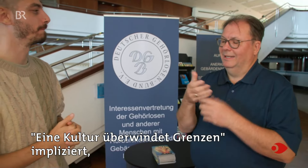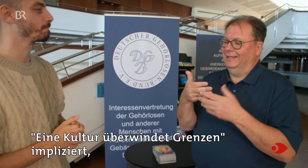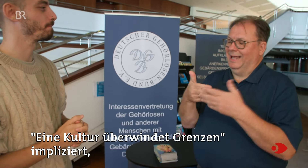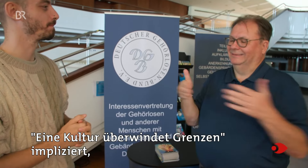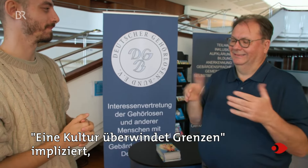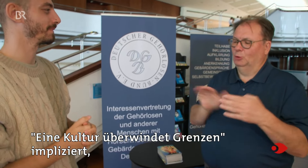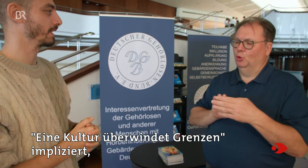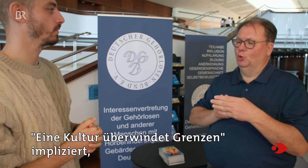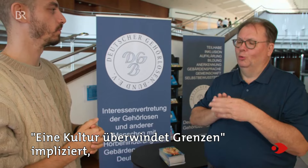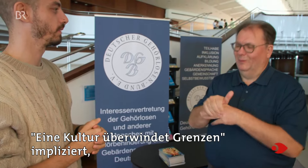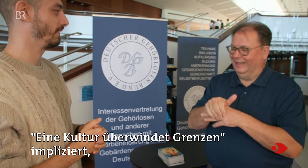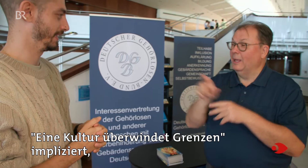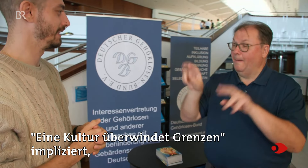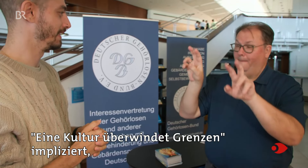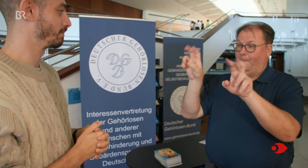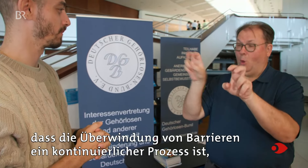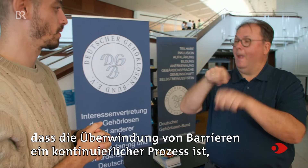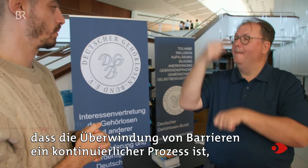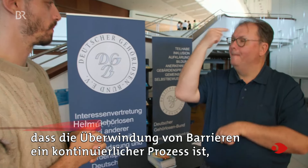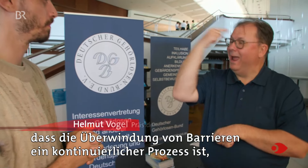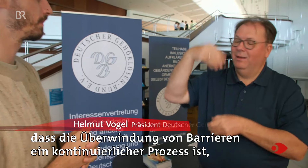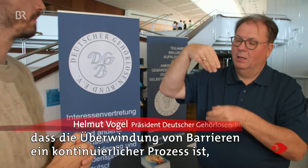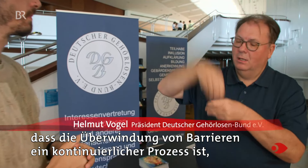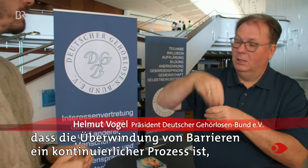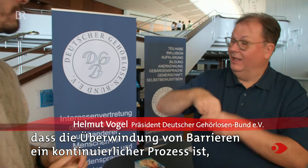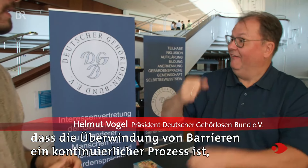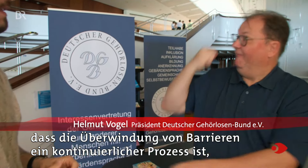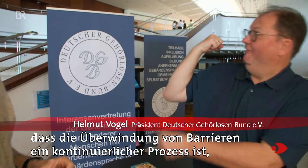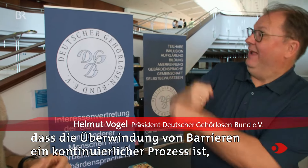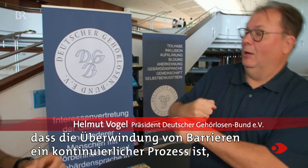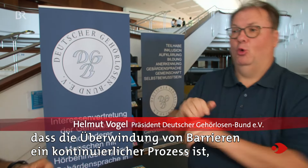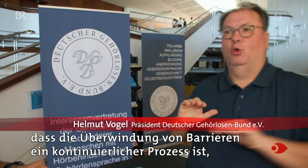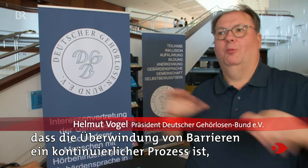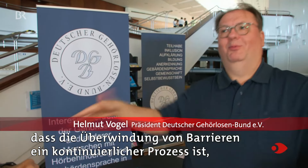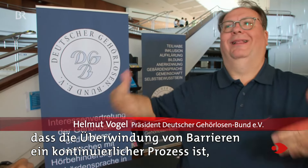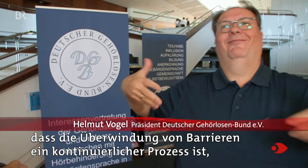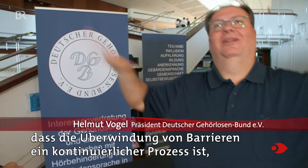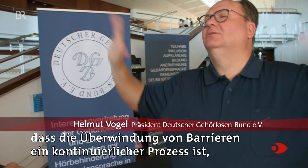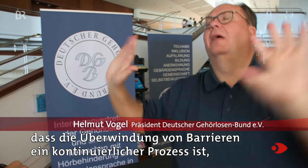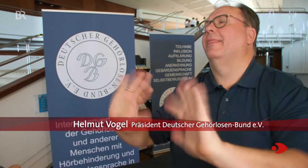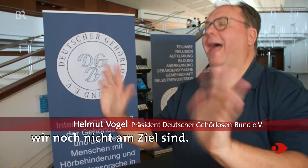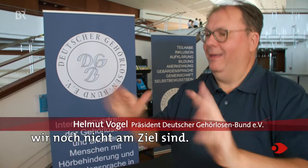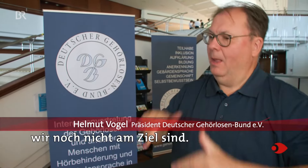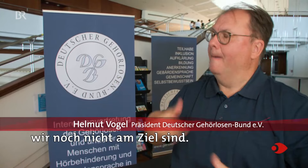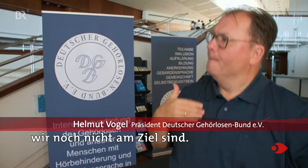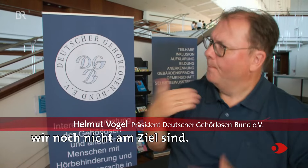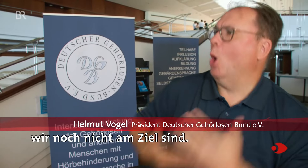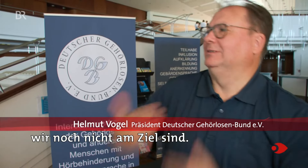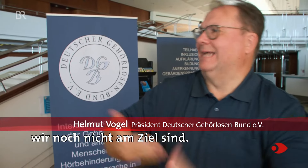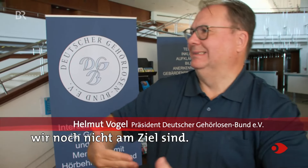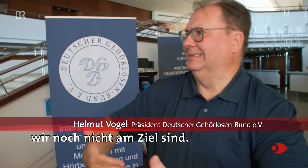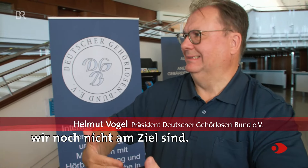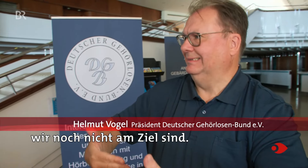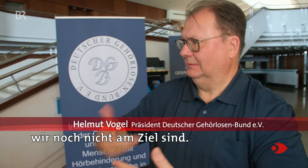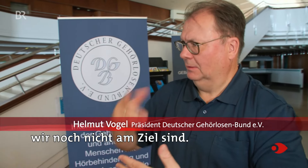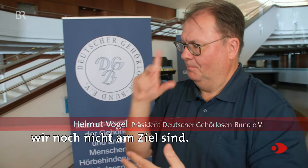Eine Kultur überwindet Grenzen impliziert, dass die Überwindung von Barrieren ein kontinuierlicher Prozess ist, wir noch nicht am Ziel